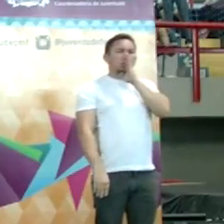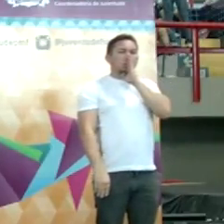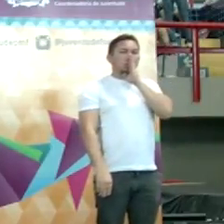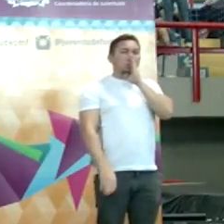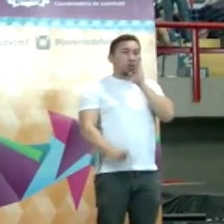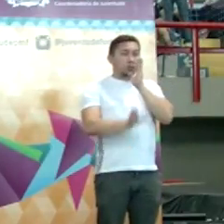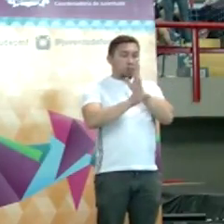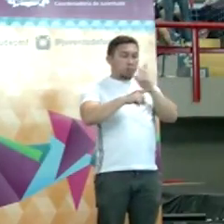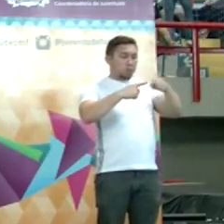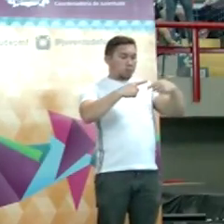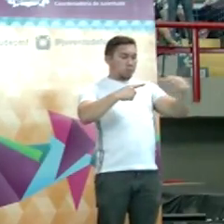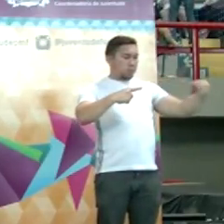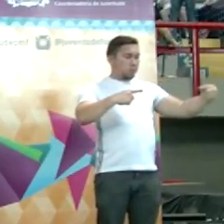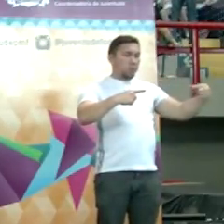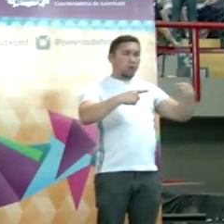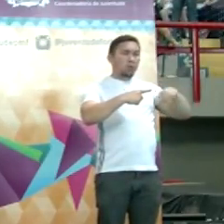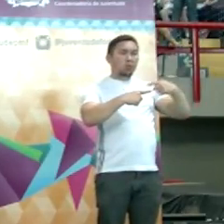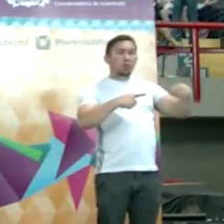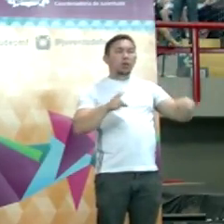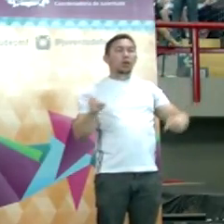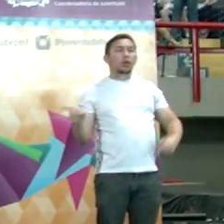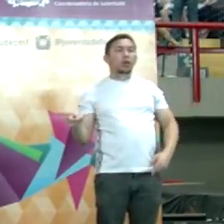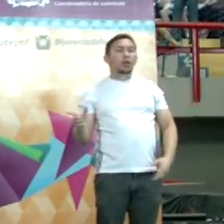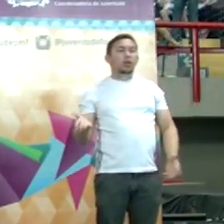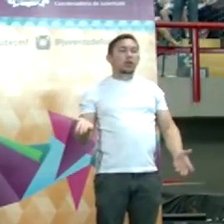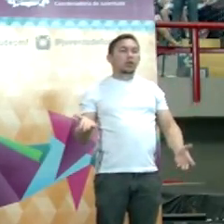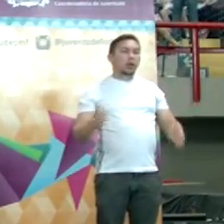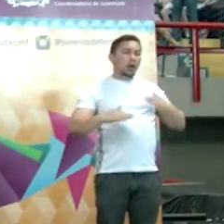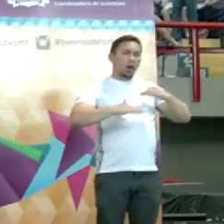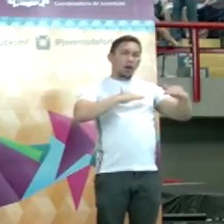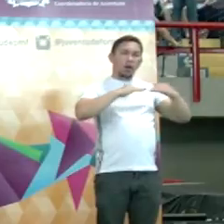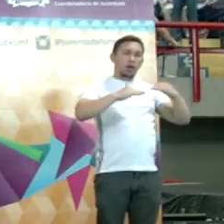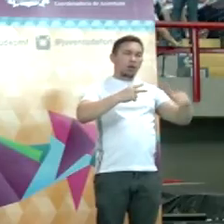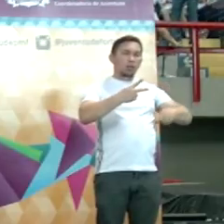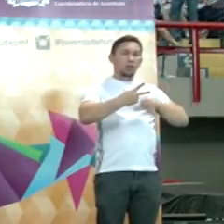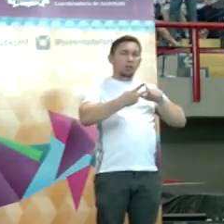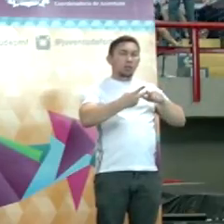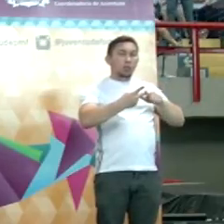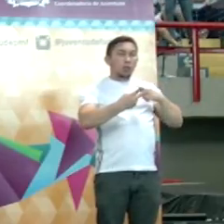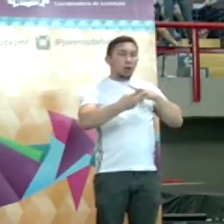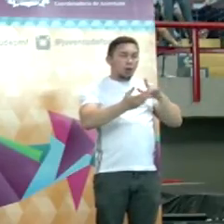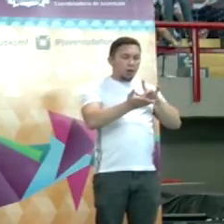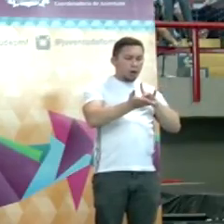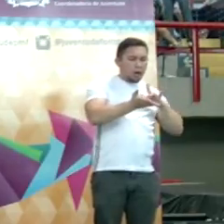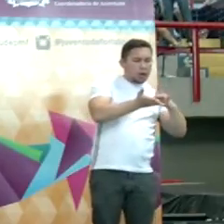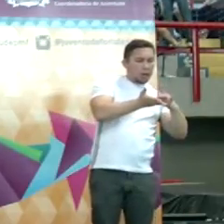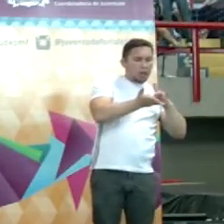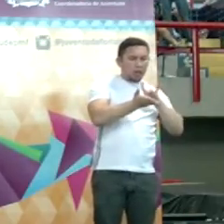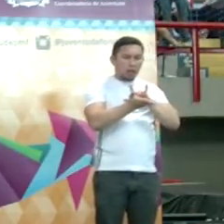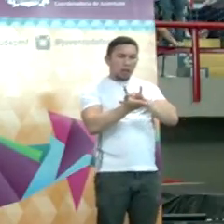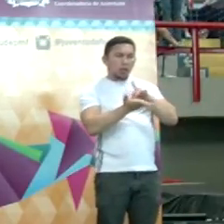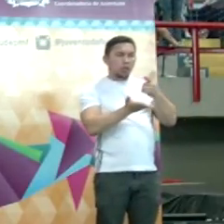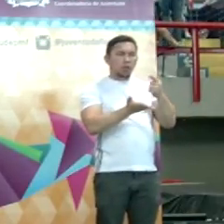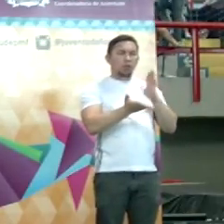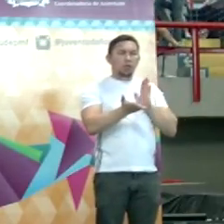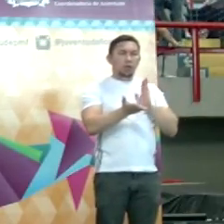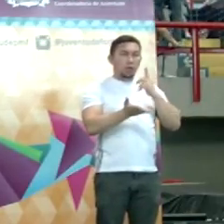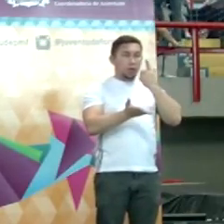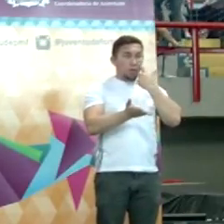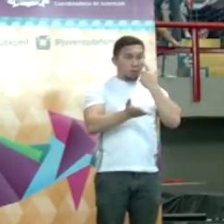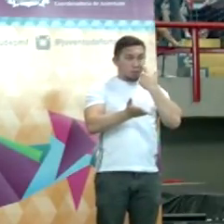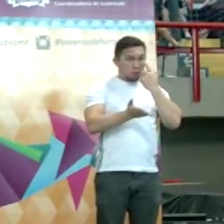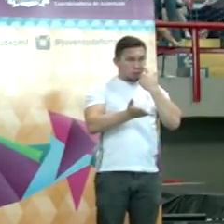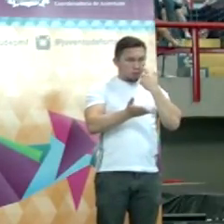essa apostila, ela não está nem, falem, em movimento e nem está tendendo a se movimentar. Agora eu vou fazer isso aqui,